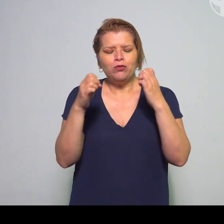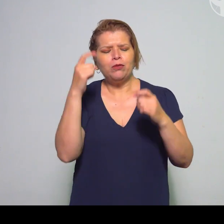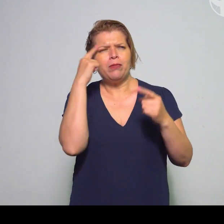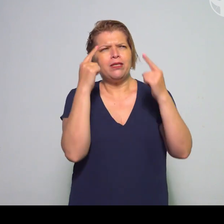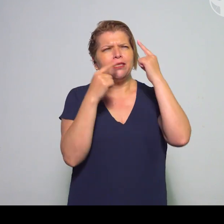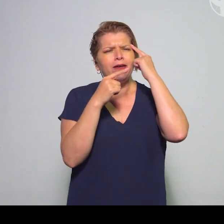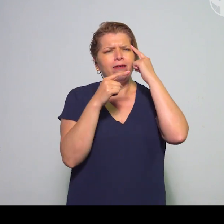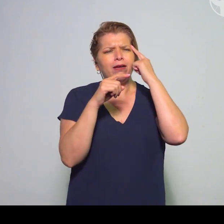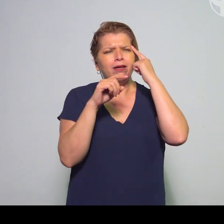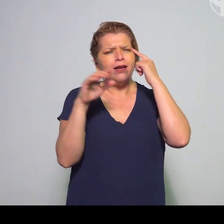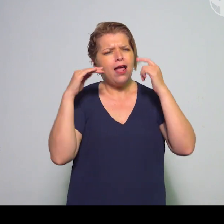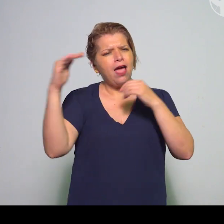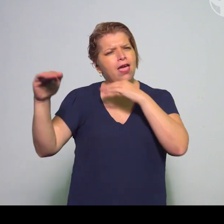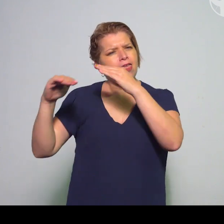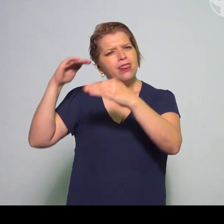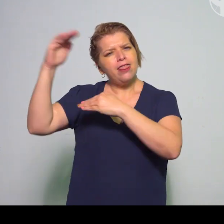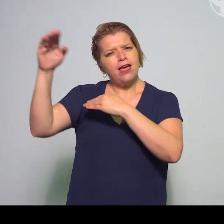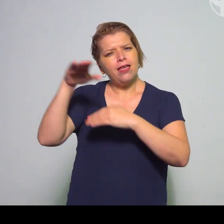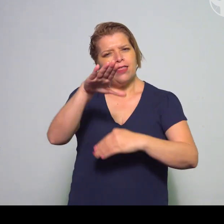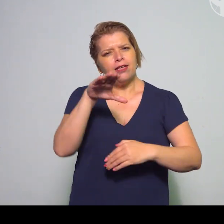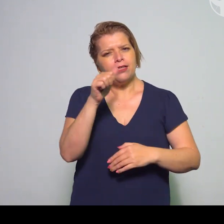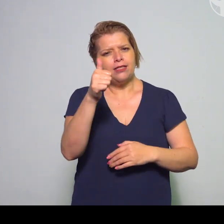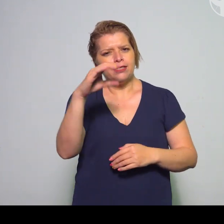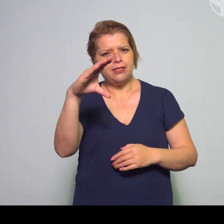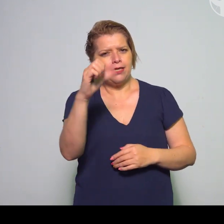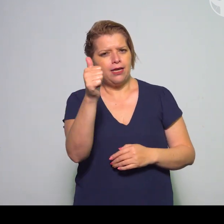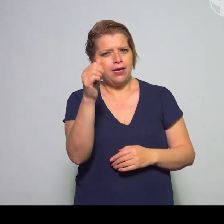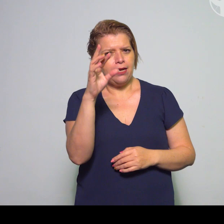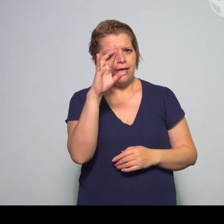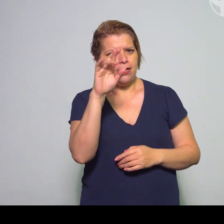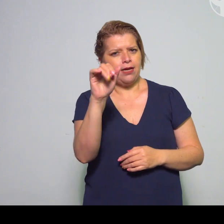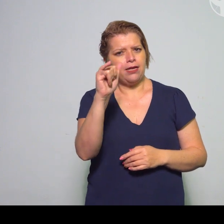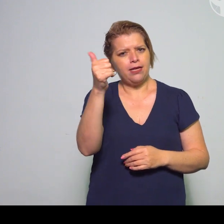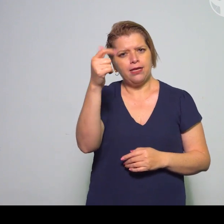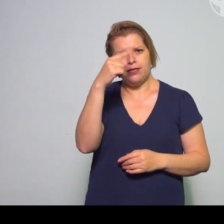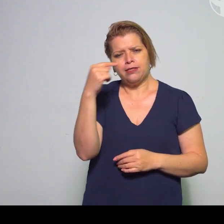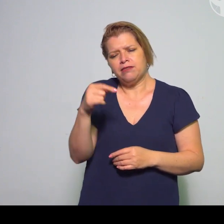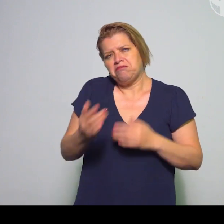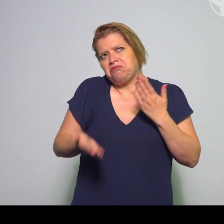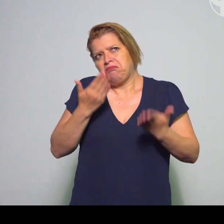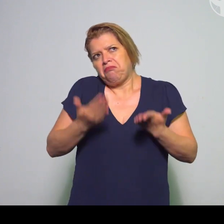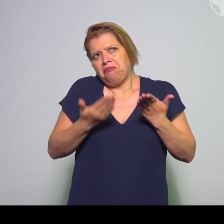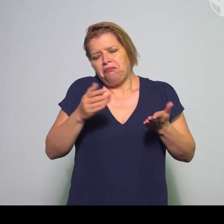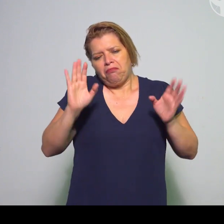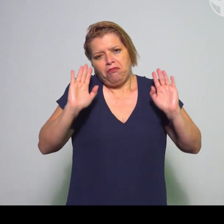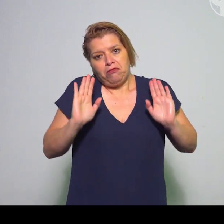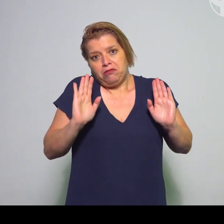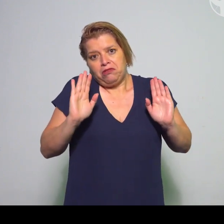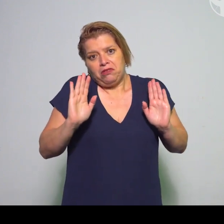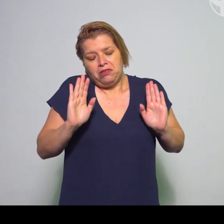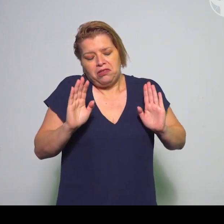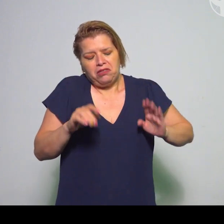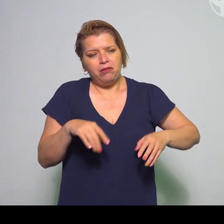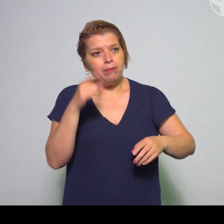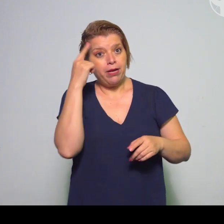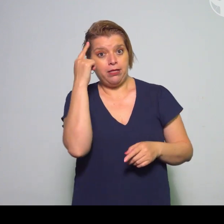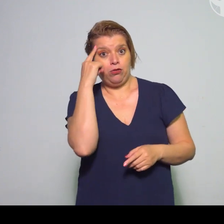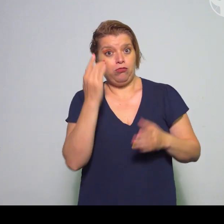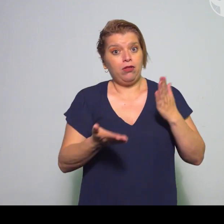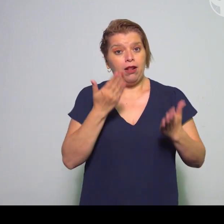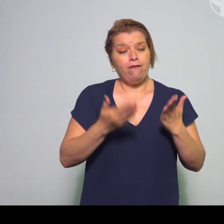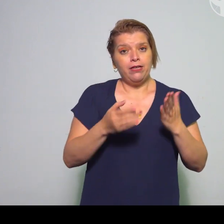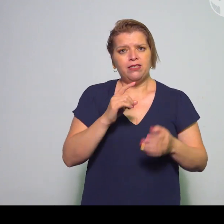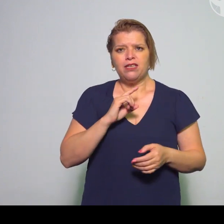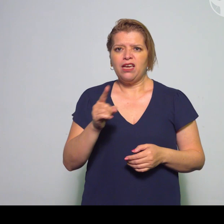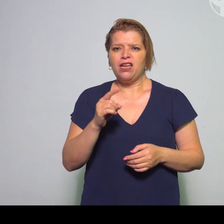edad tendría Zacarías cuando estaba orando por eso? O quizás ya no estaba orando en ese tiempo porque ya se había dado